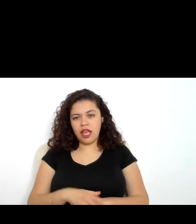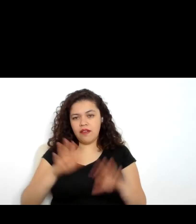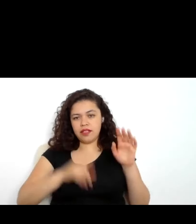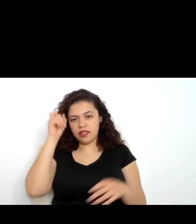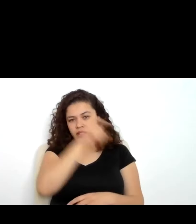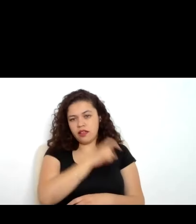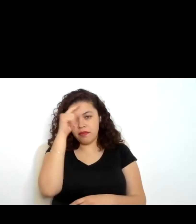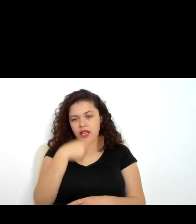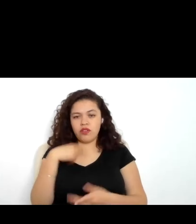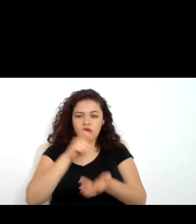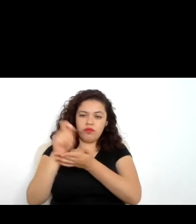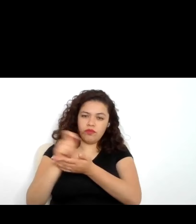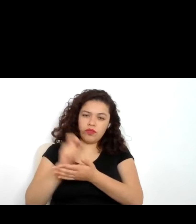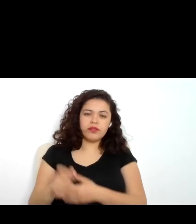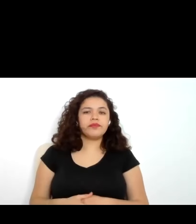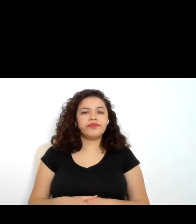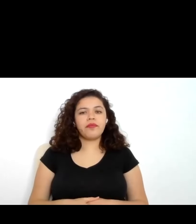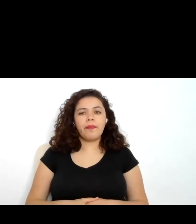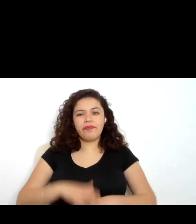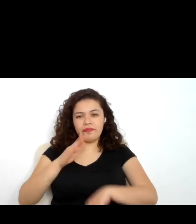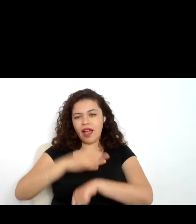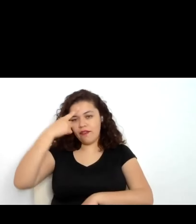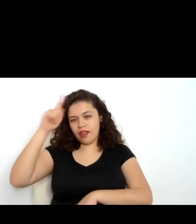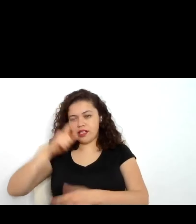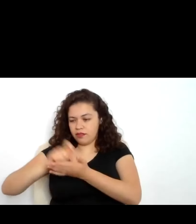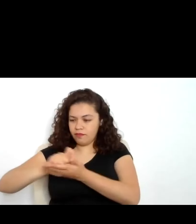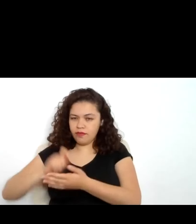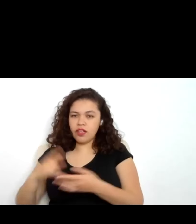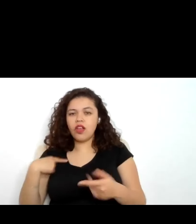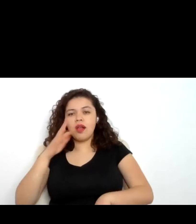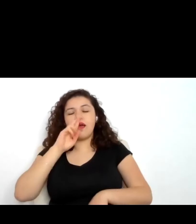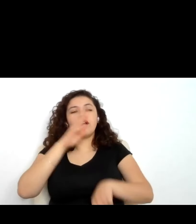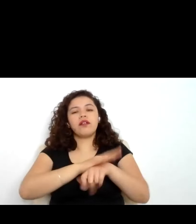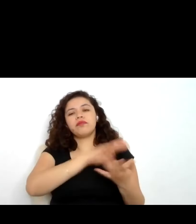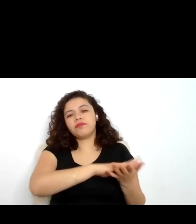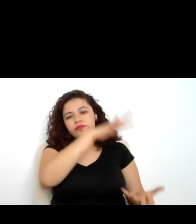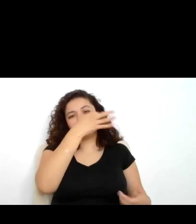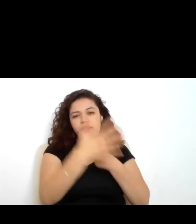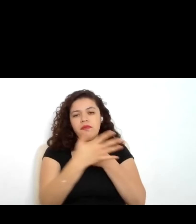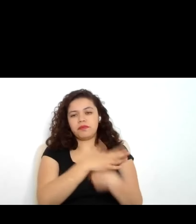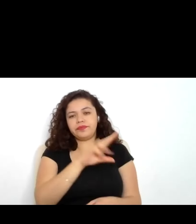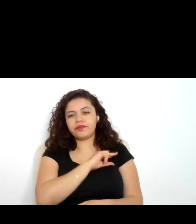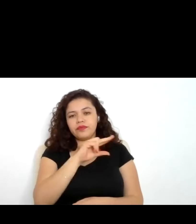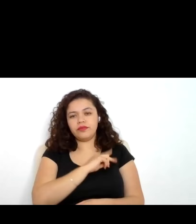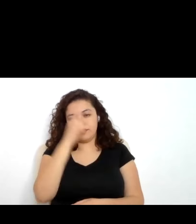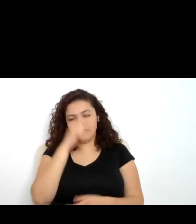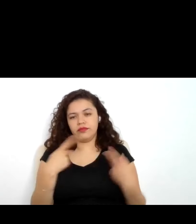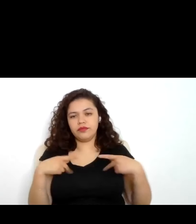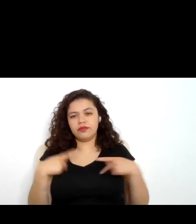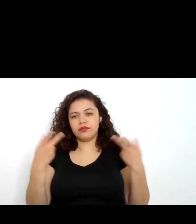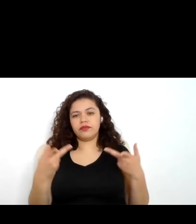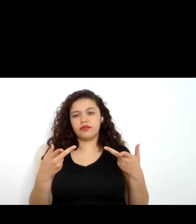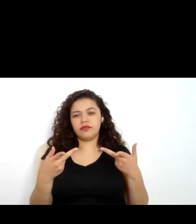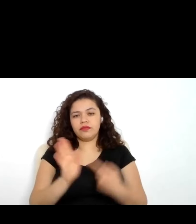por escrito. Por eso la mayor parte de las ocasiones los avisos de privacidad que se ponen a disposición de la gente son de